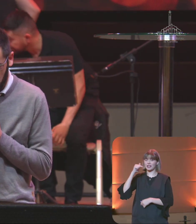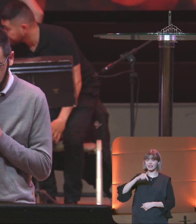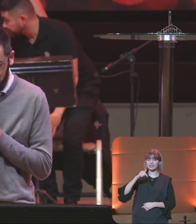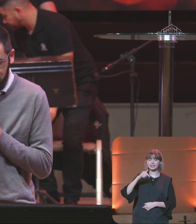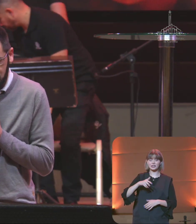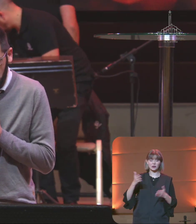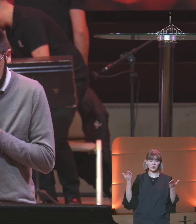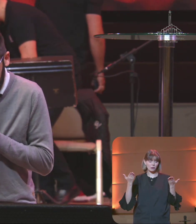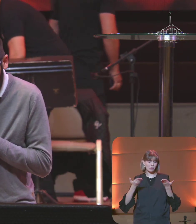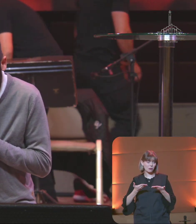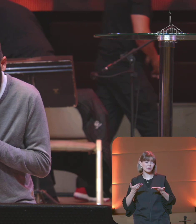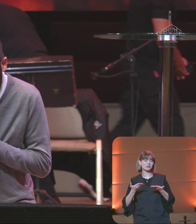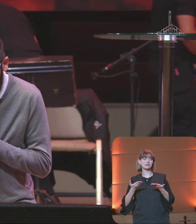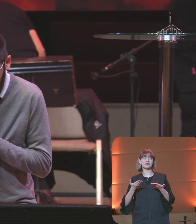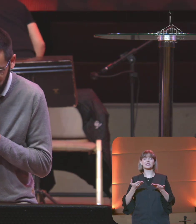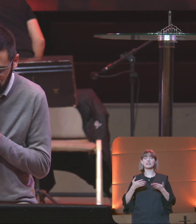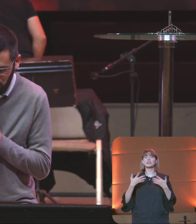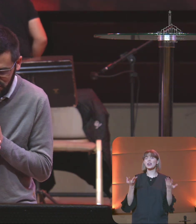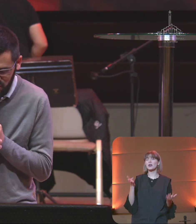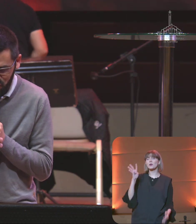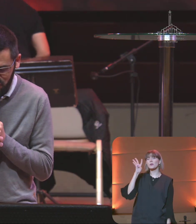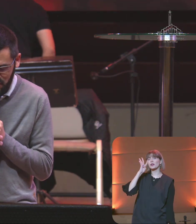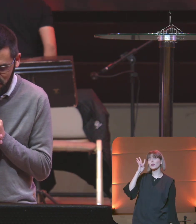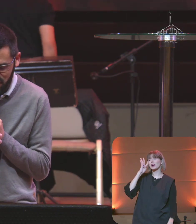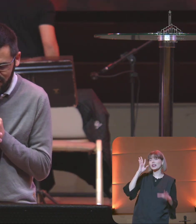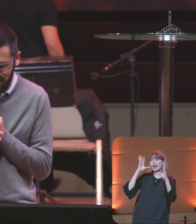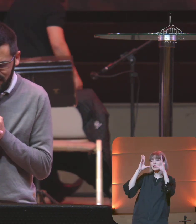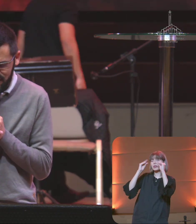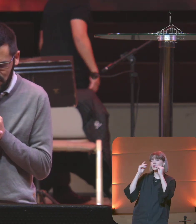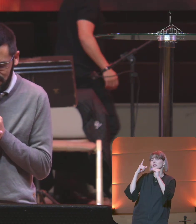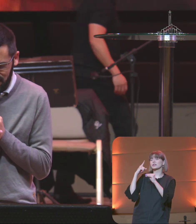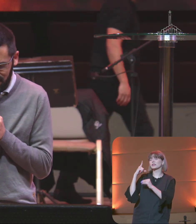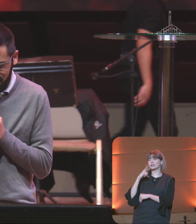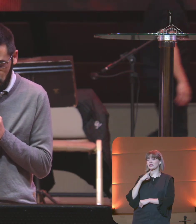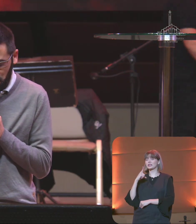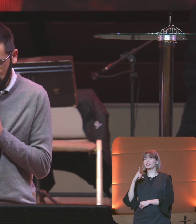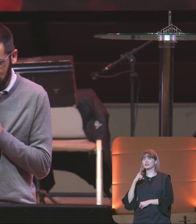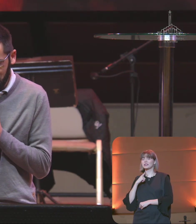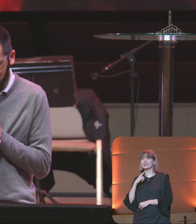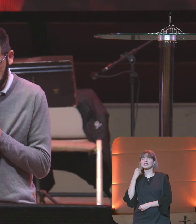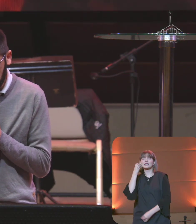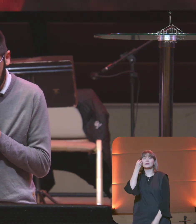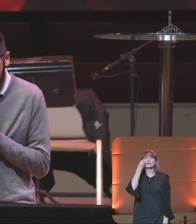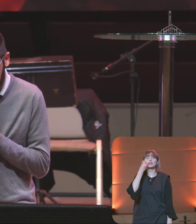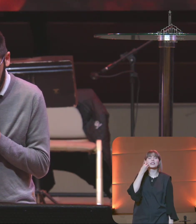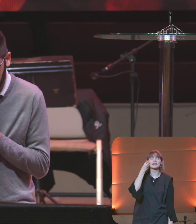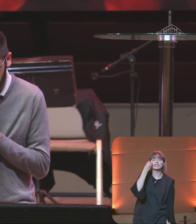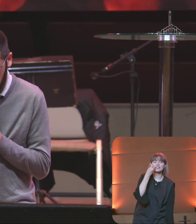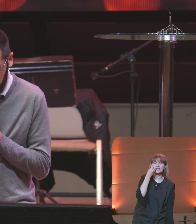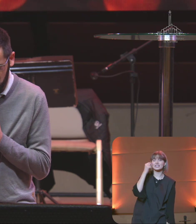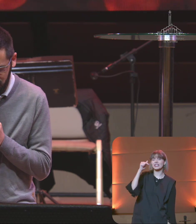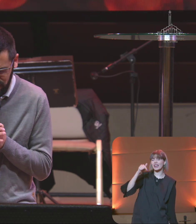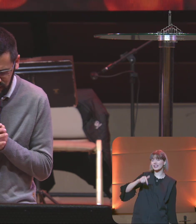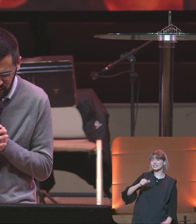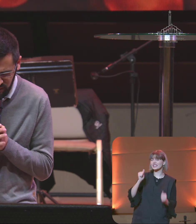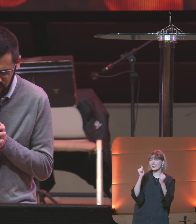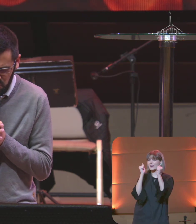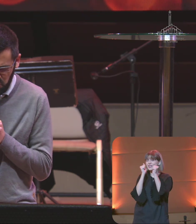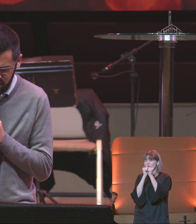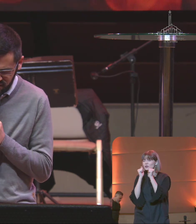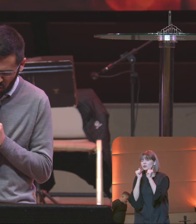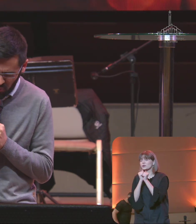de estarmos aqui nessa noite, uma quarta-feira à noite, Deus. Nós temos essa oportunidade, o privilégio de nos reunirmos